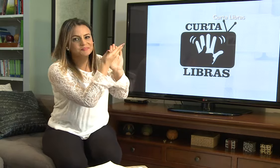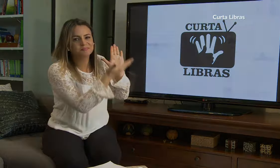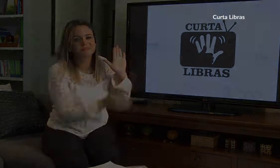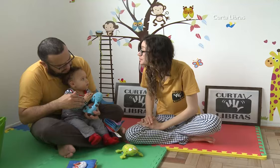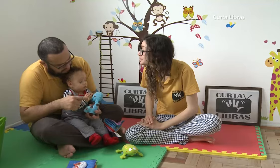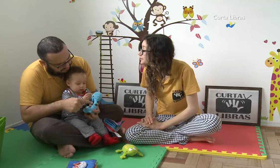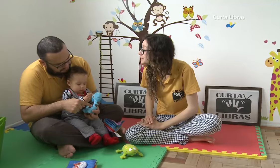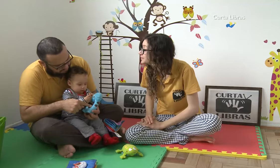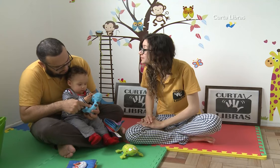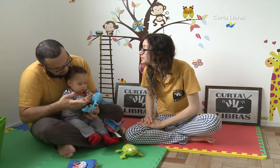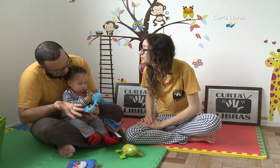O que é isso?